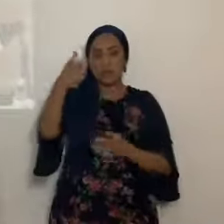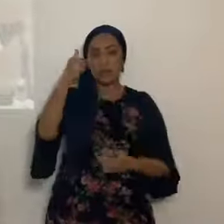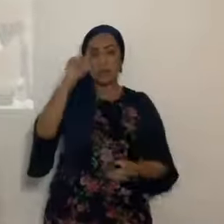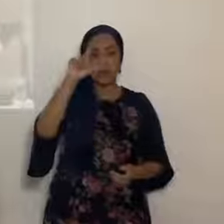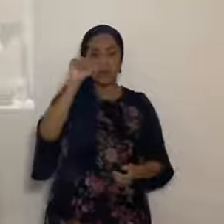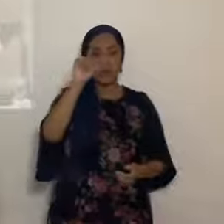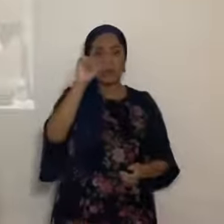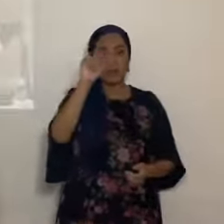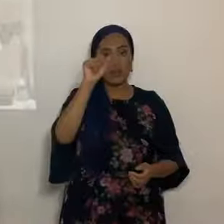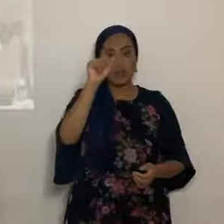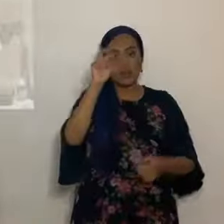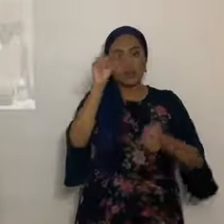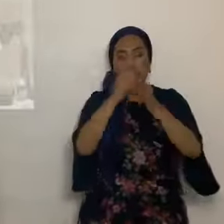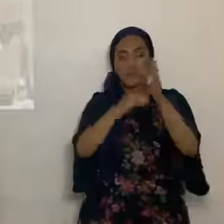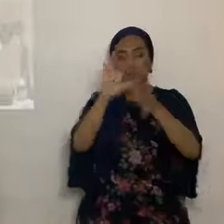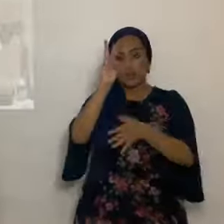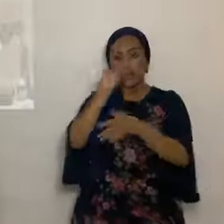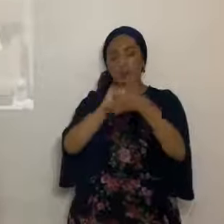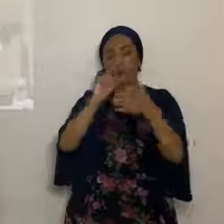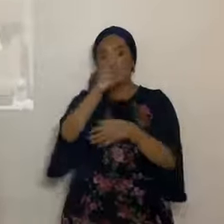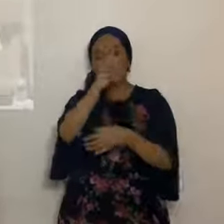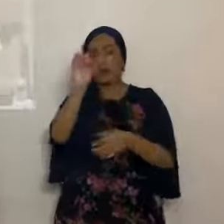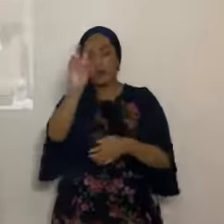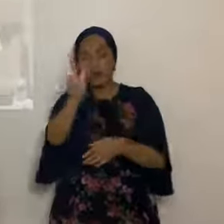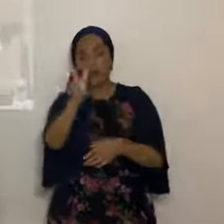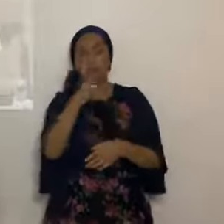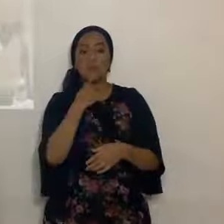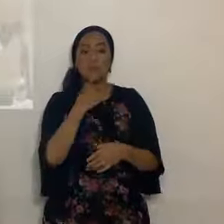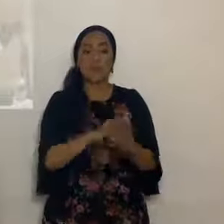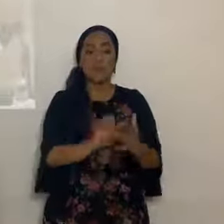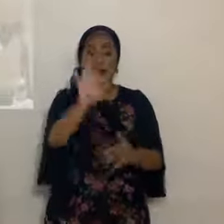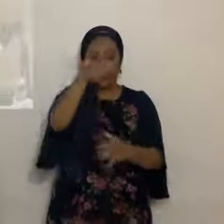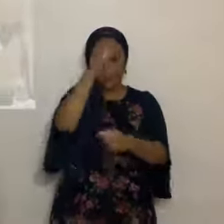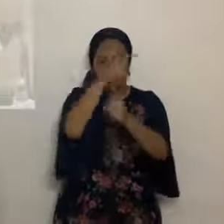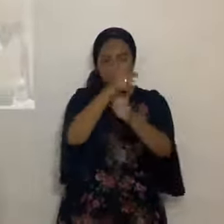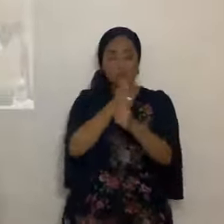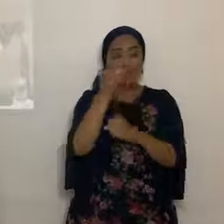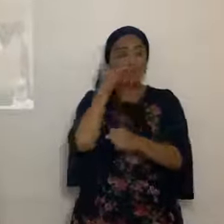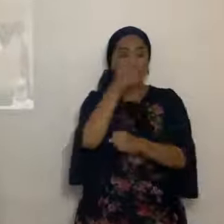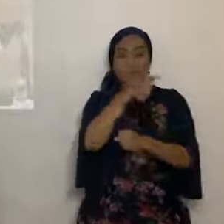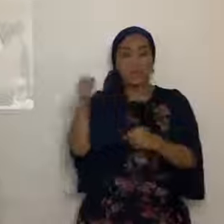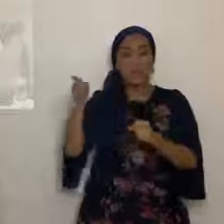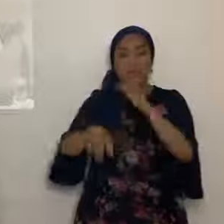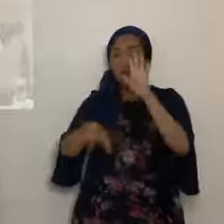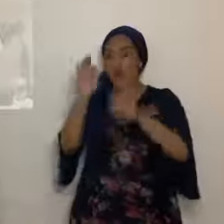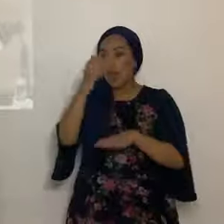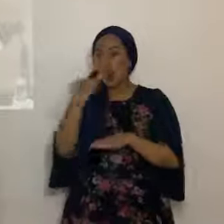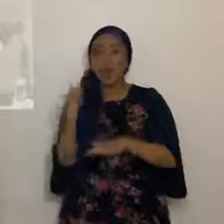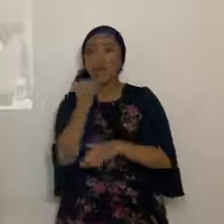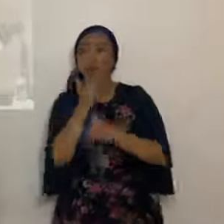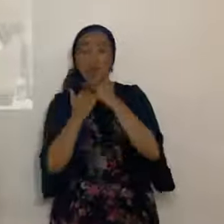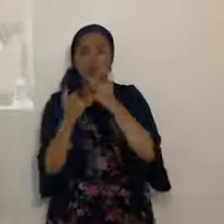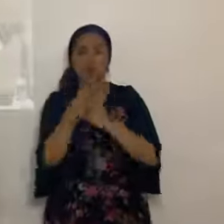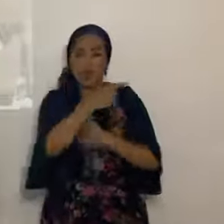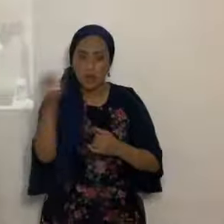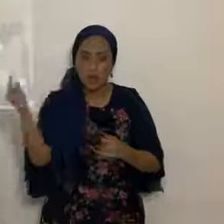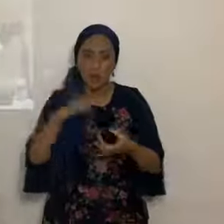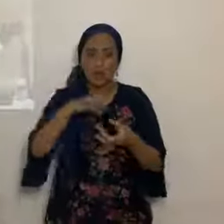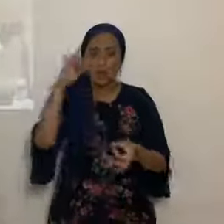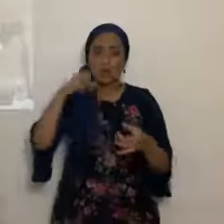verso 1 y 2. Bueno, dice así, hermanos, si alguno fuere sorprendido en alguna falta, vosotros que sois